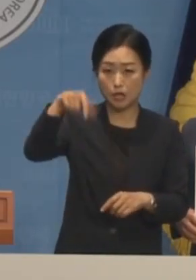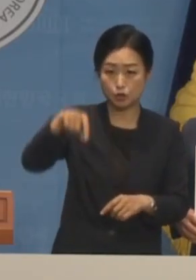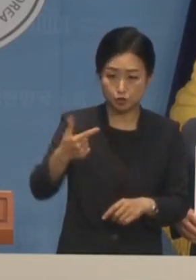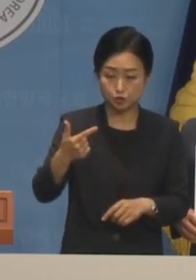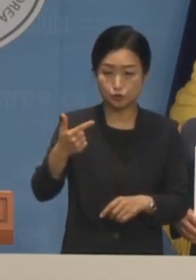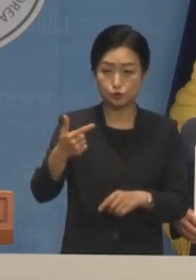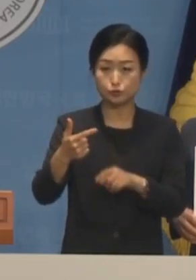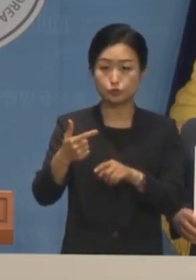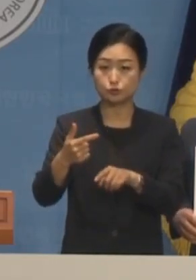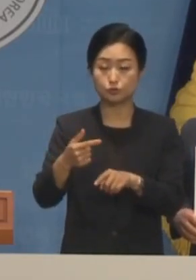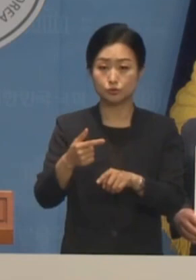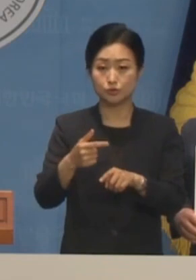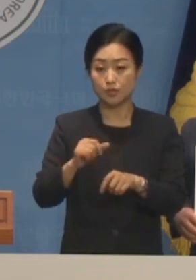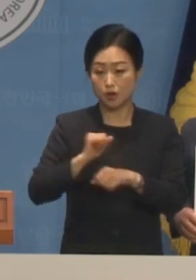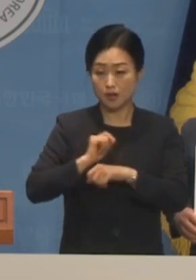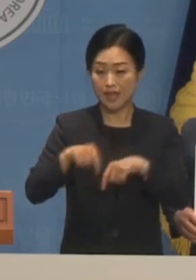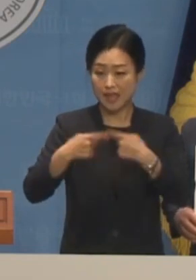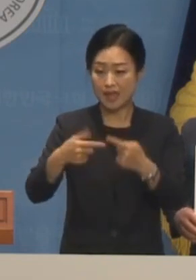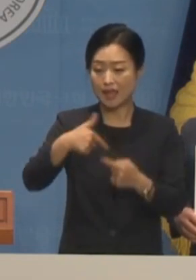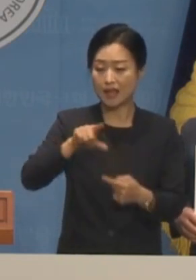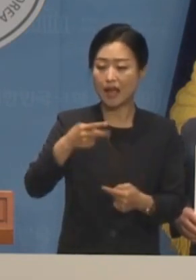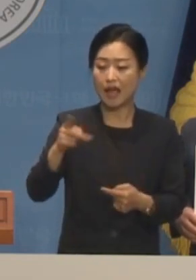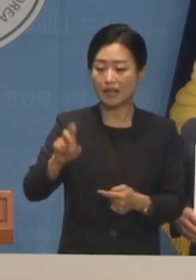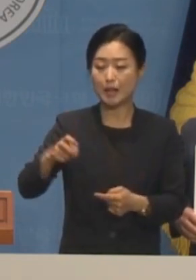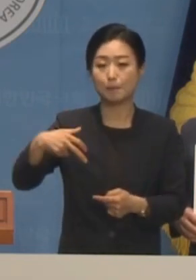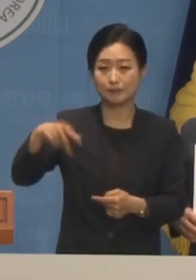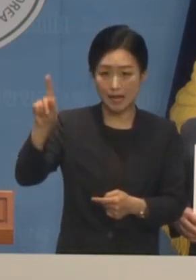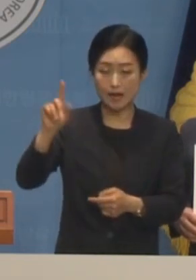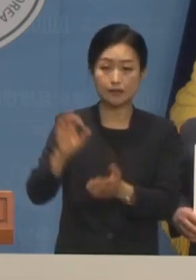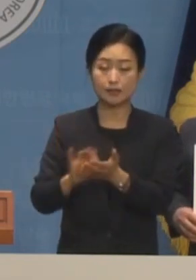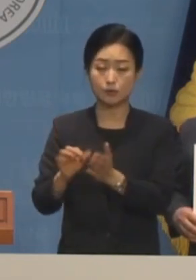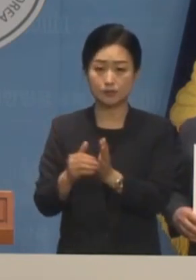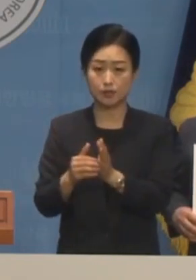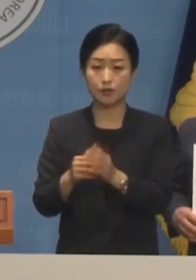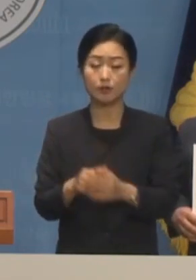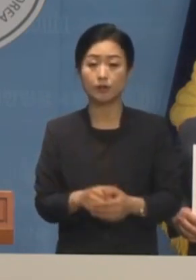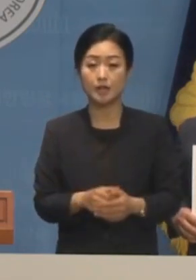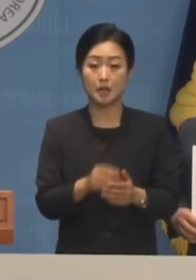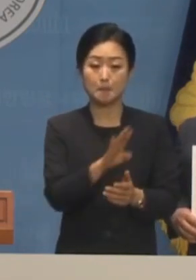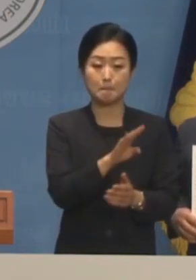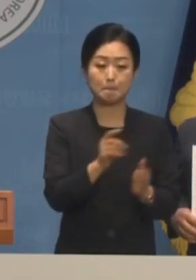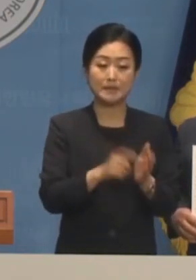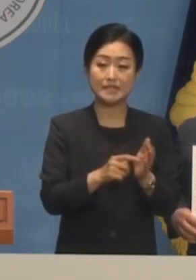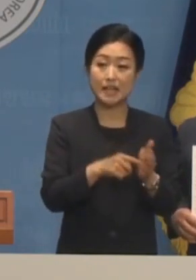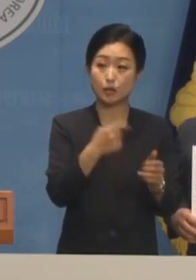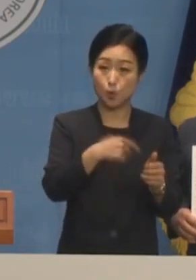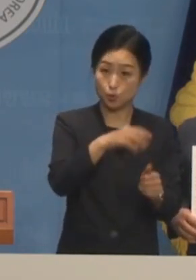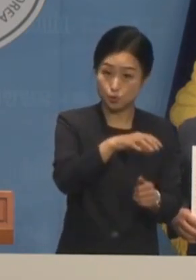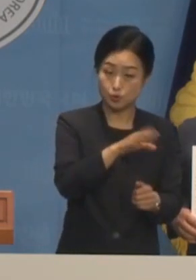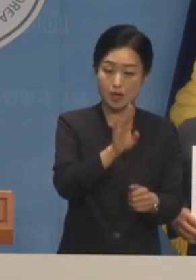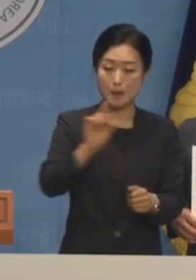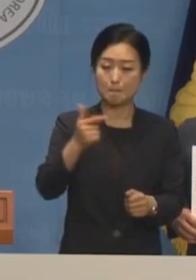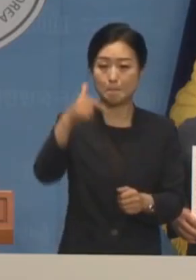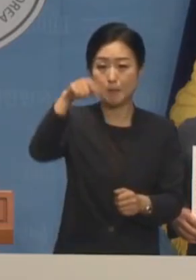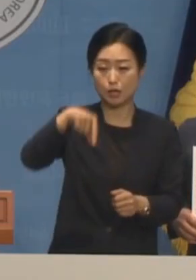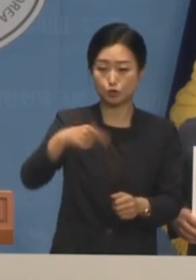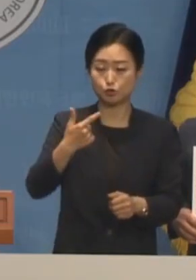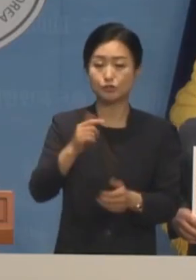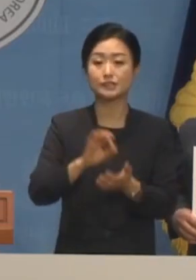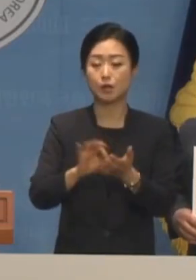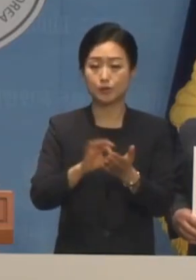가담자는 용어를 사용하였습니다 비상교육 역시 반군이 표현을